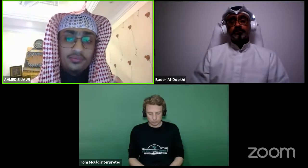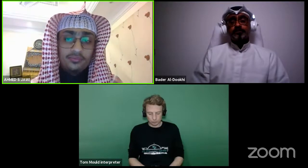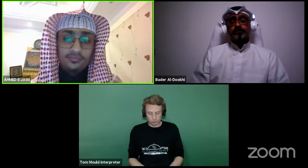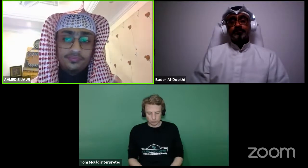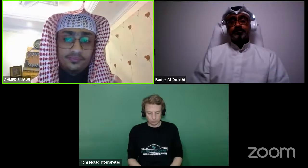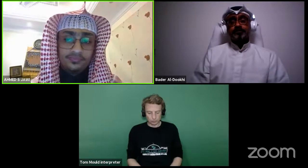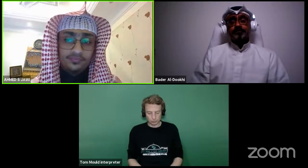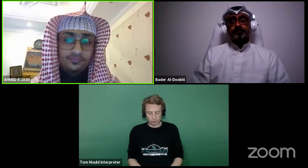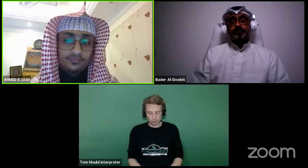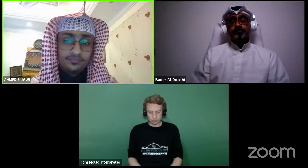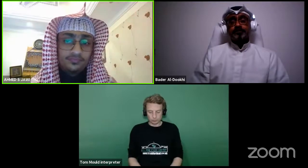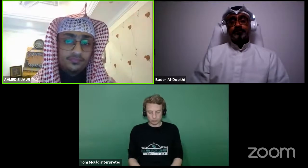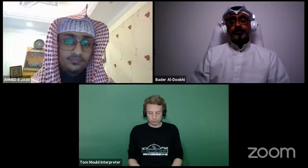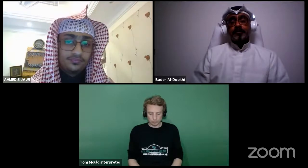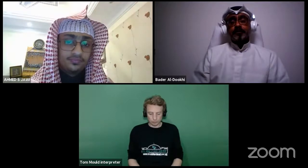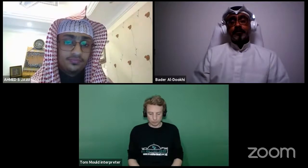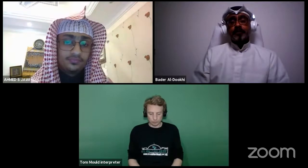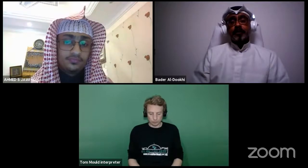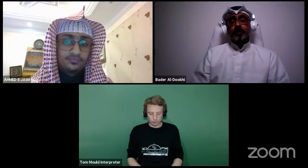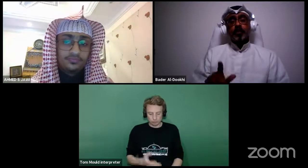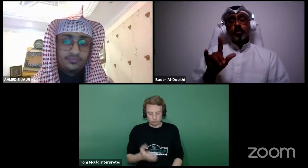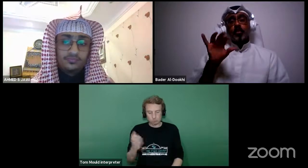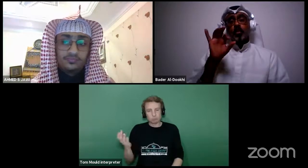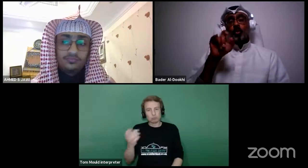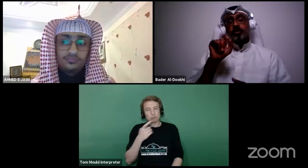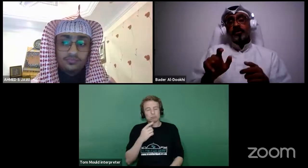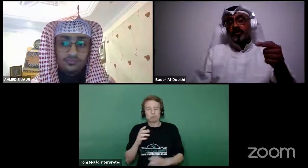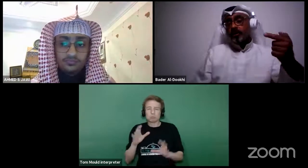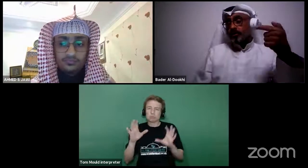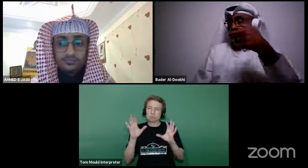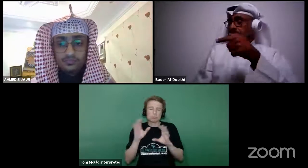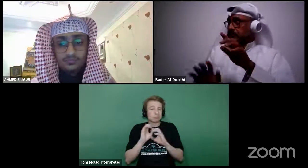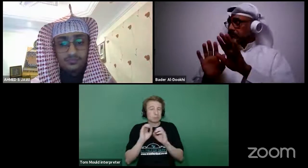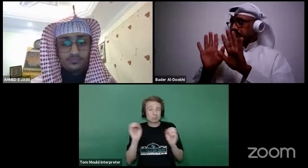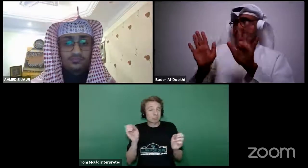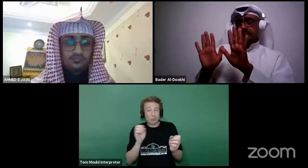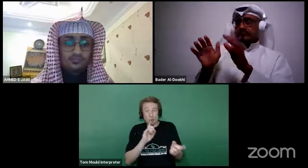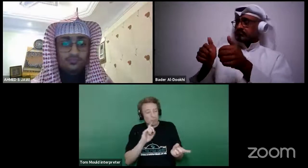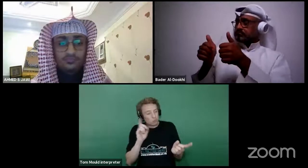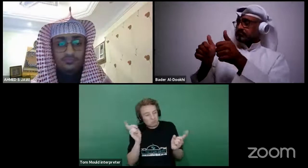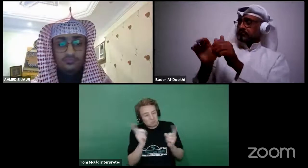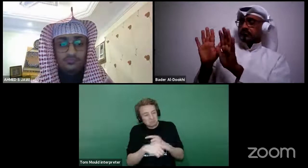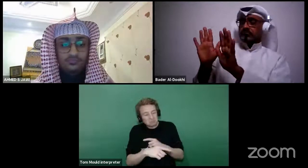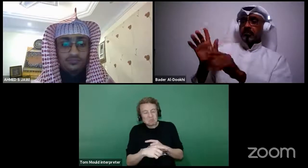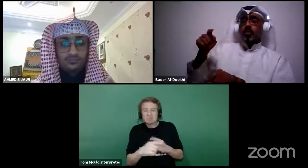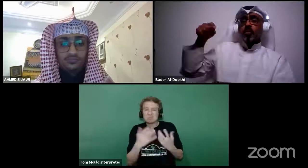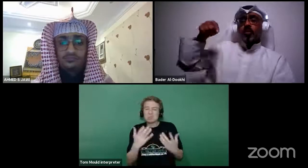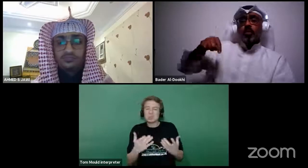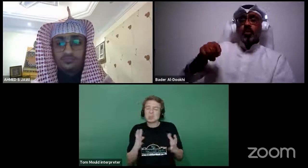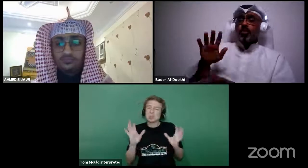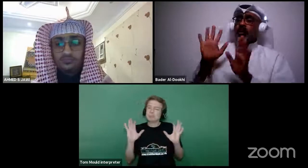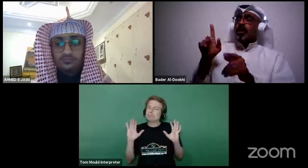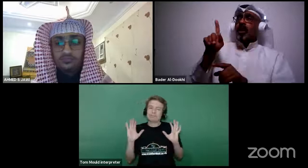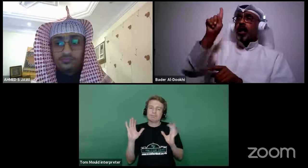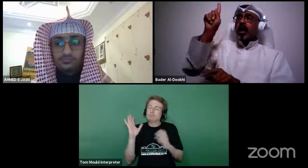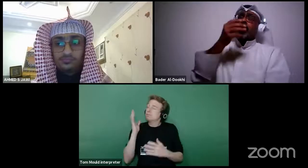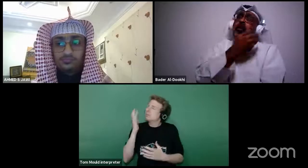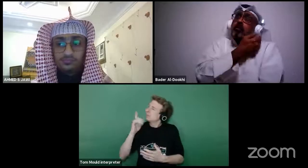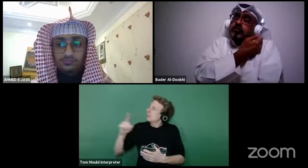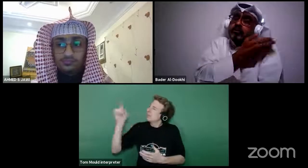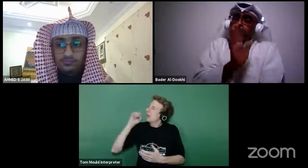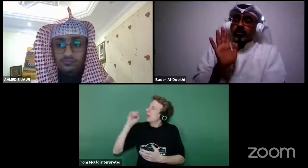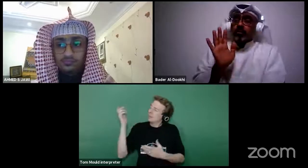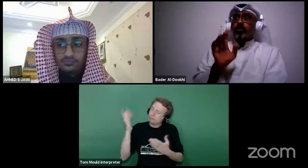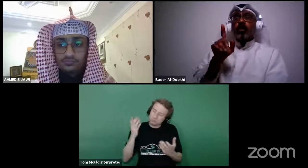الراحمين. He said, "No reproach on you this day. May Allah forgive you, and He